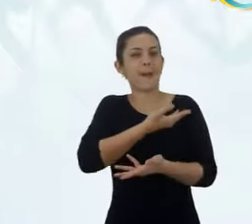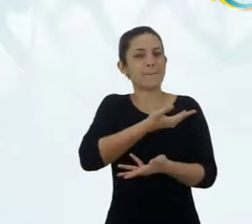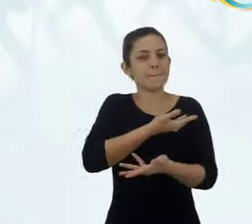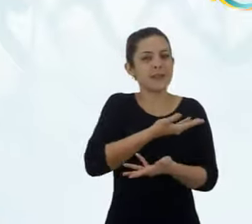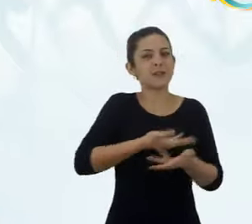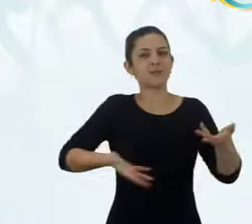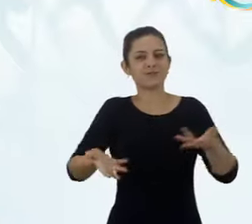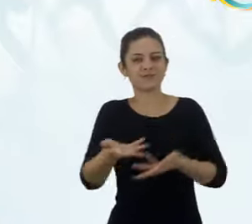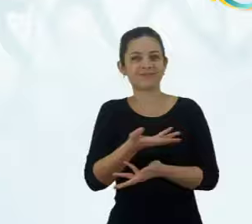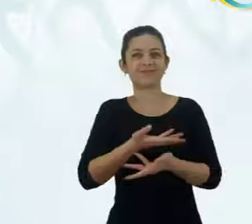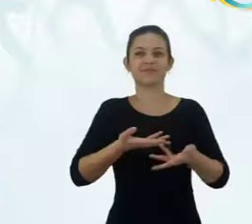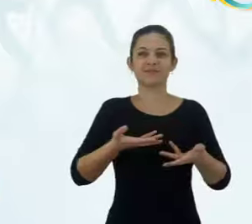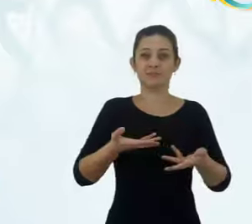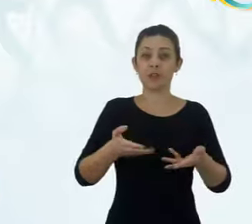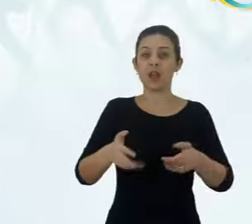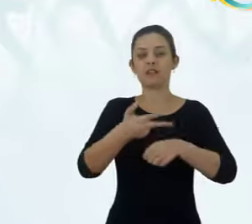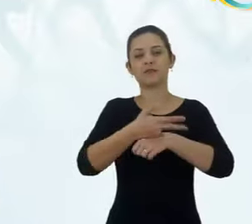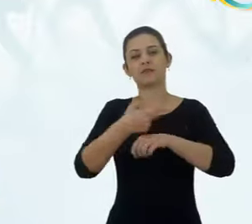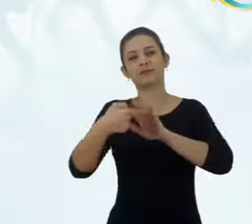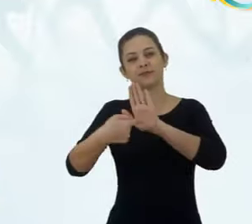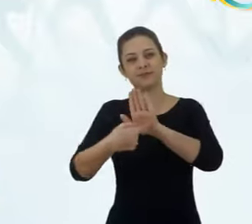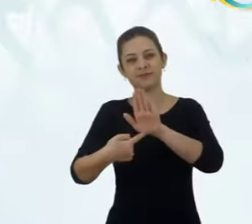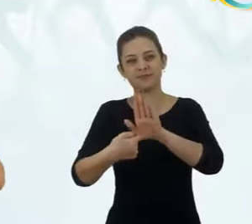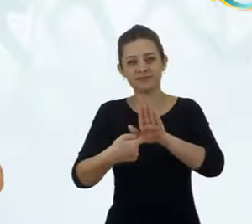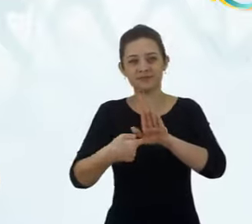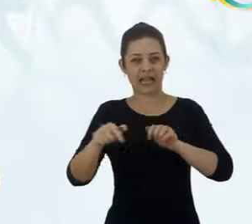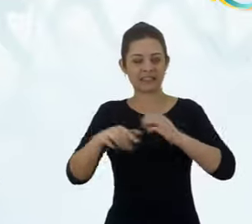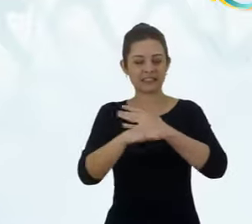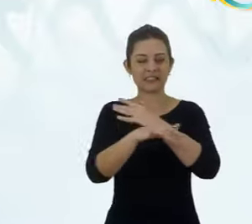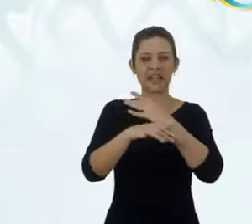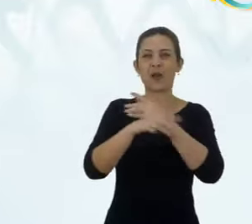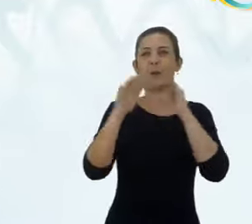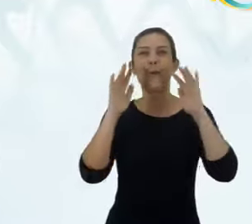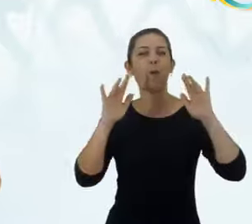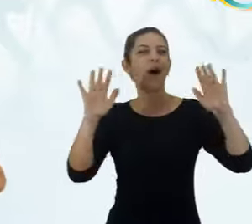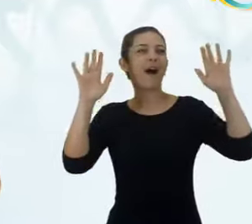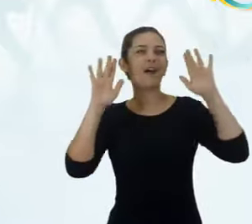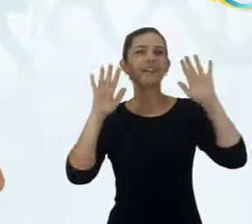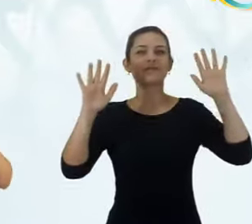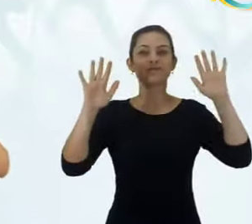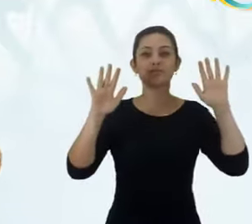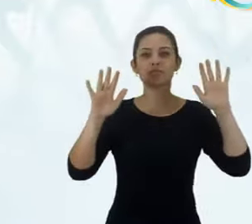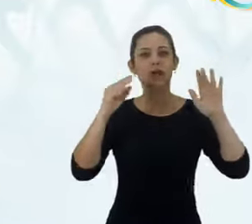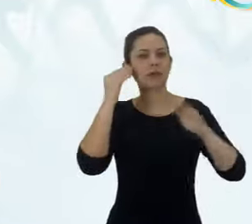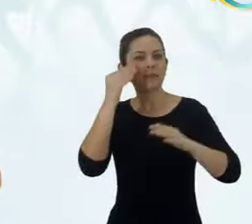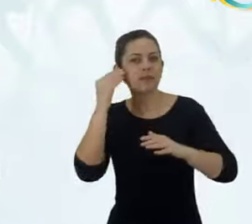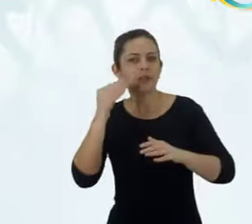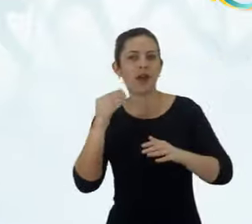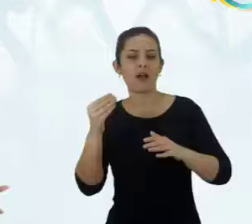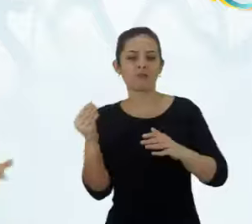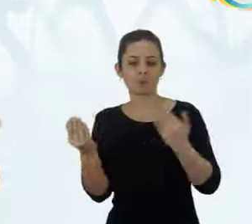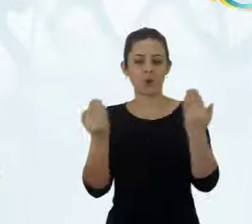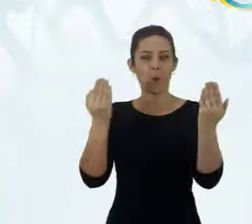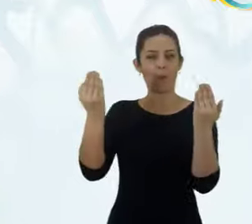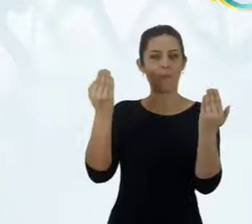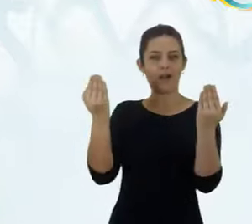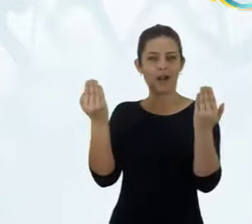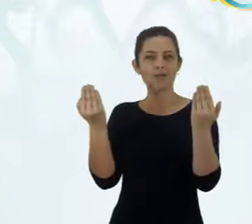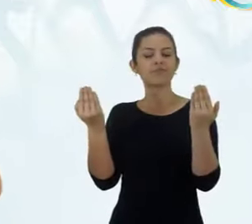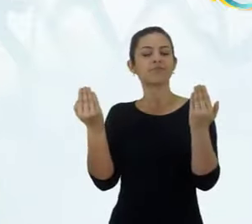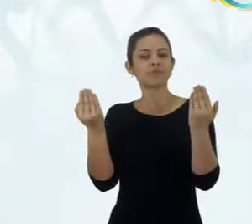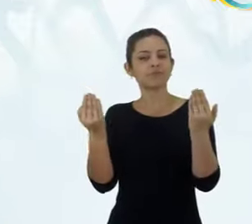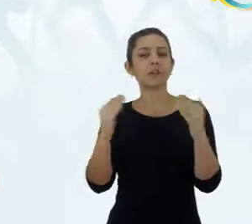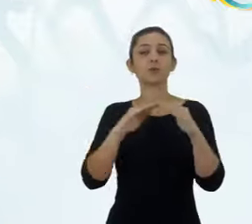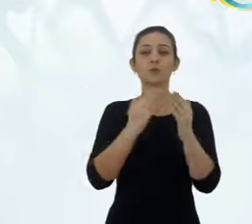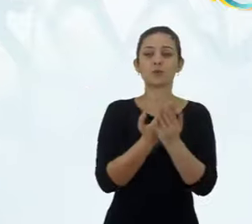com o seu amigo na sala de aula. Então esse vídeo demonstra a cidade ideal e a gente vai tentar jogar essa visão